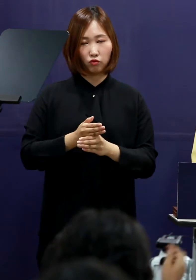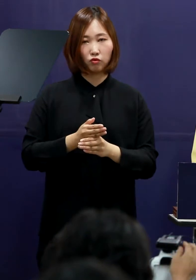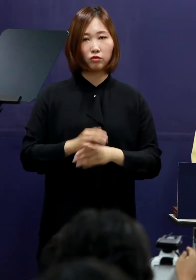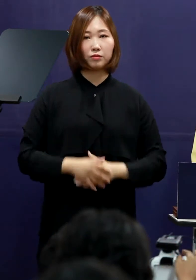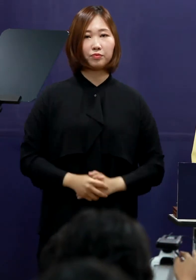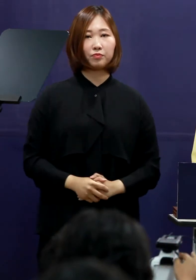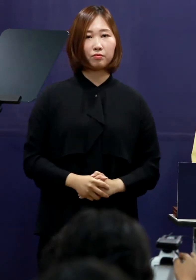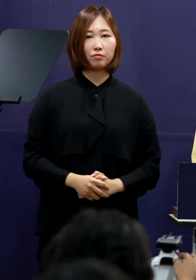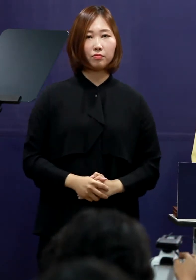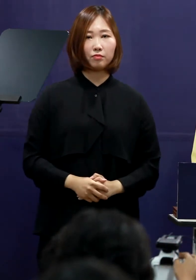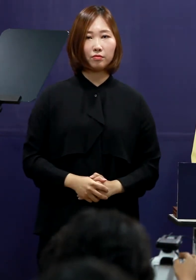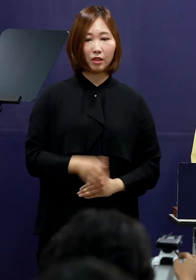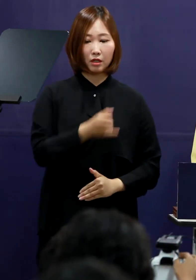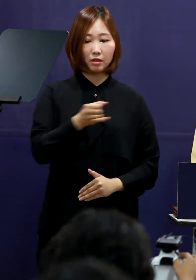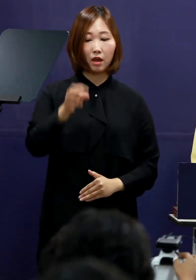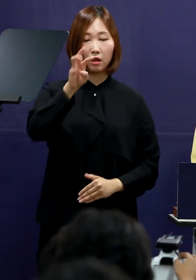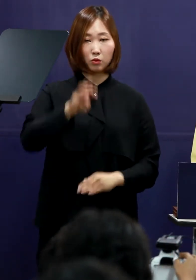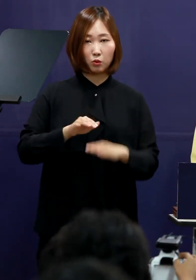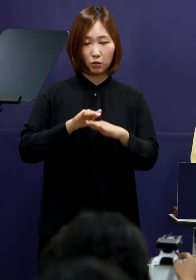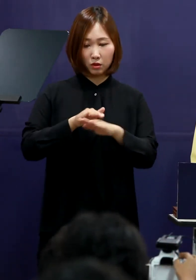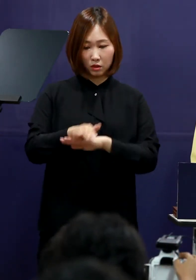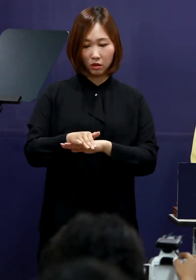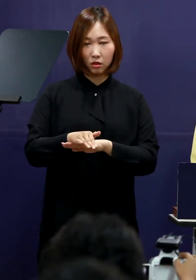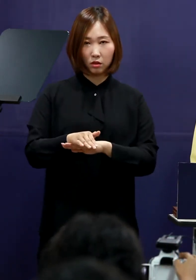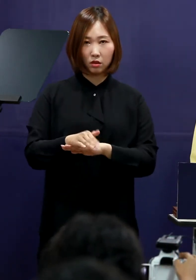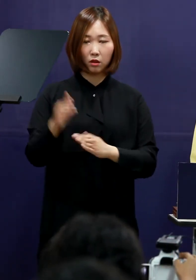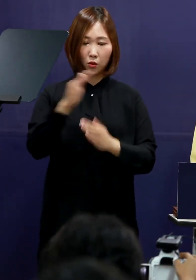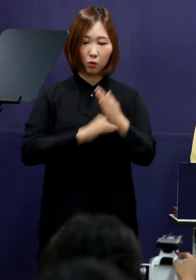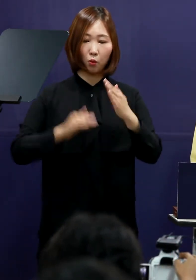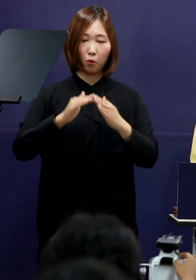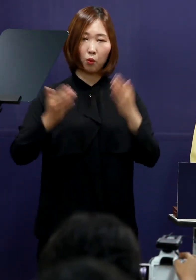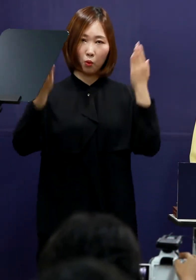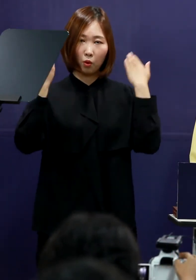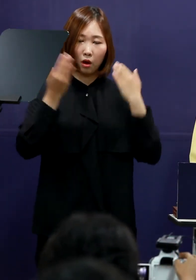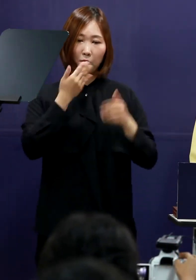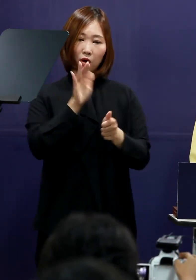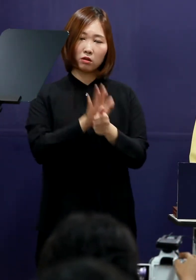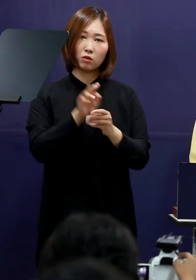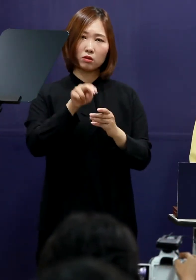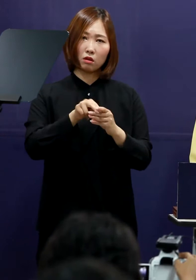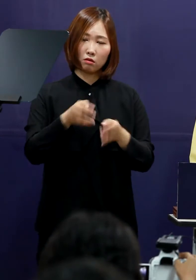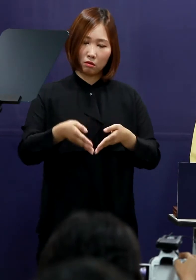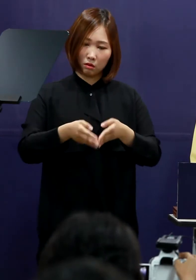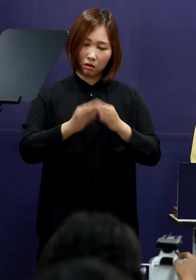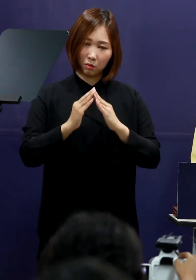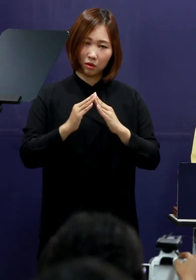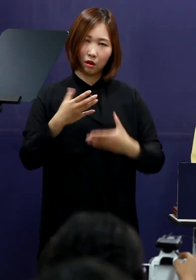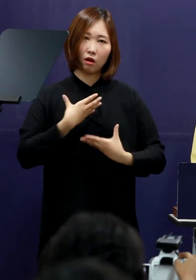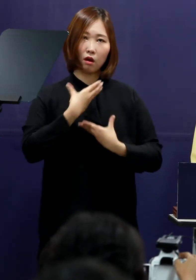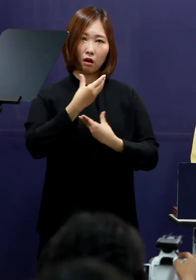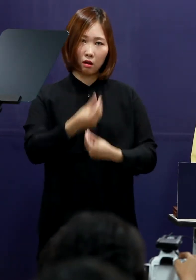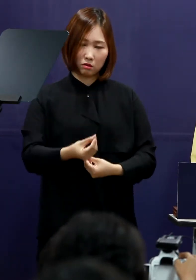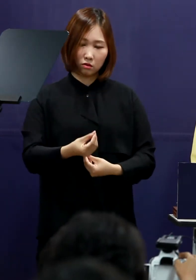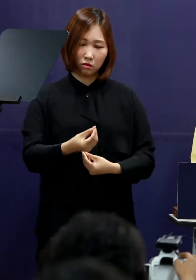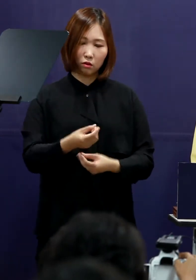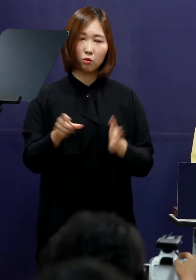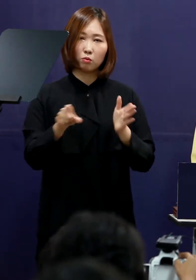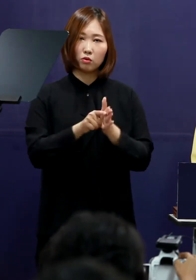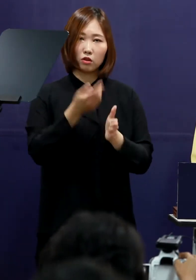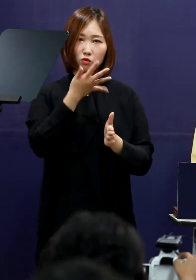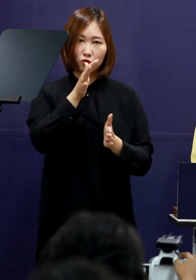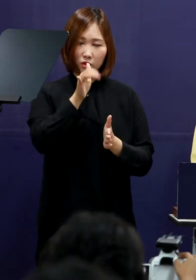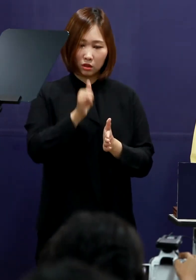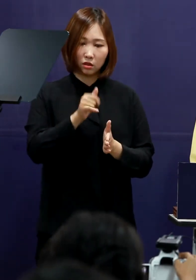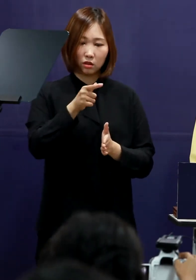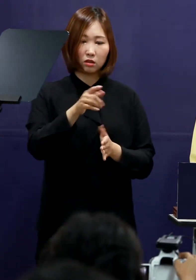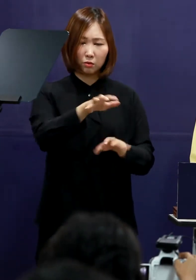차원에서 세종형 공공급식센터를 건립함으로써 안전하고 믿을 수 있는 공공급식